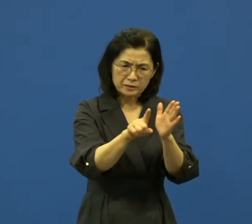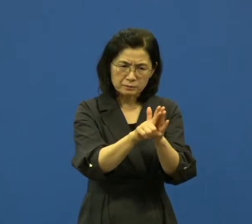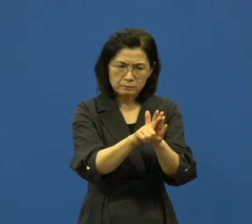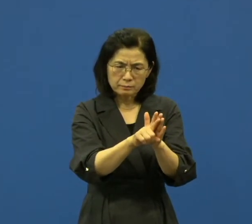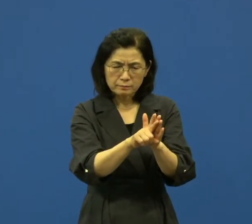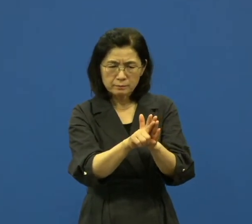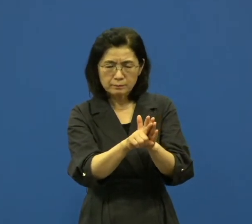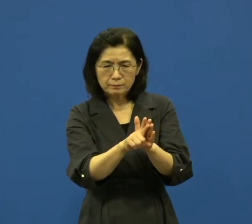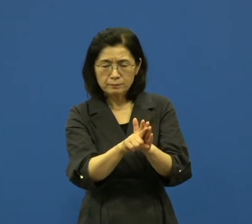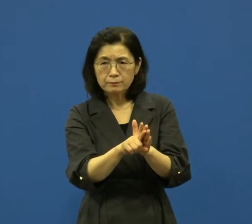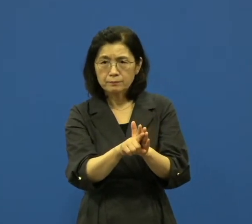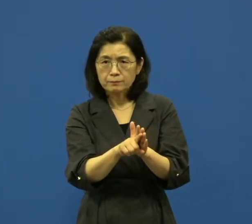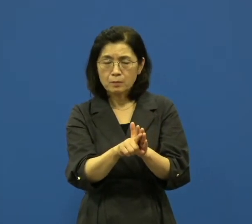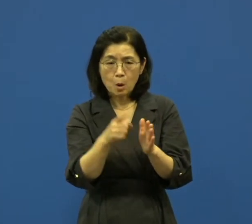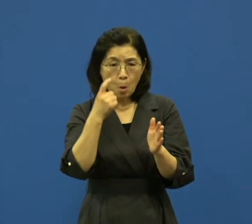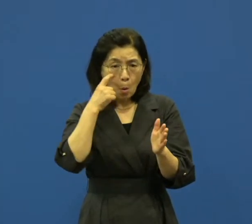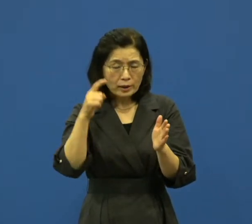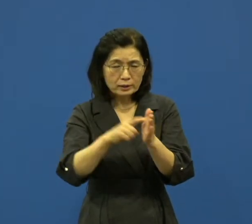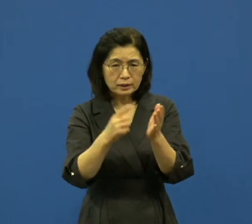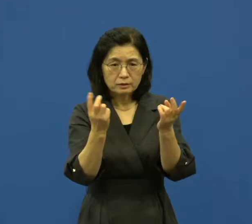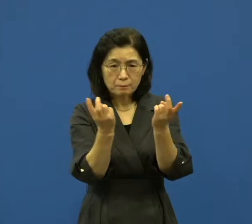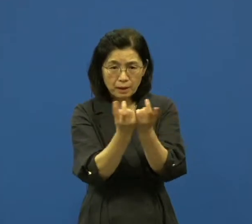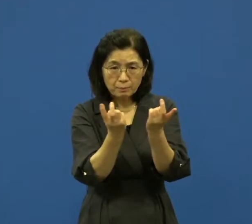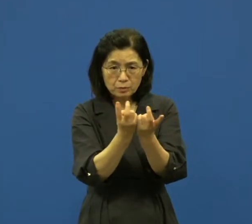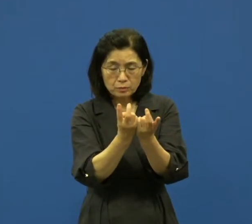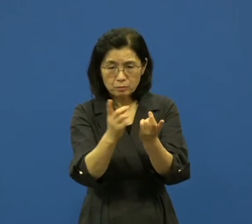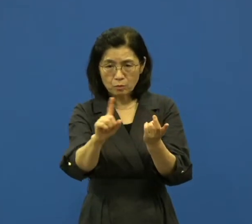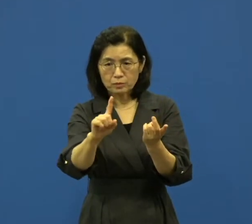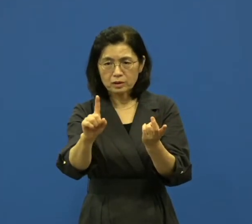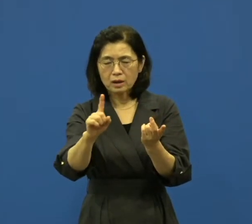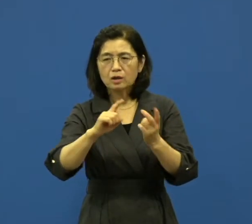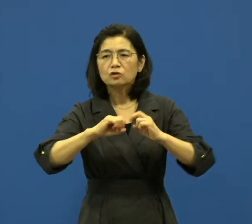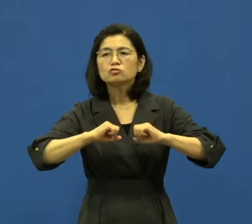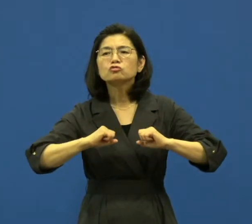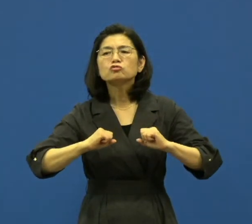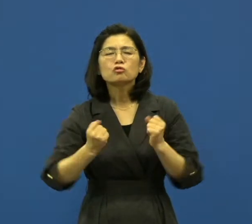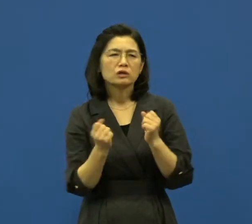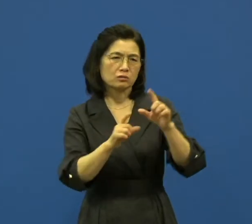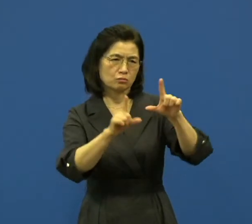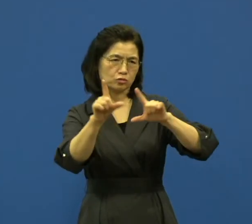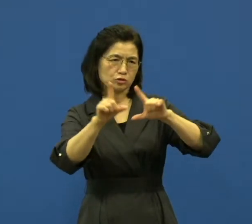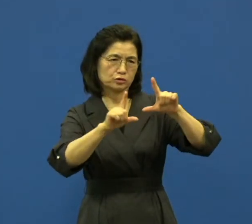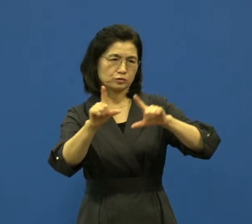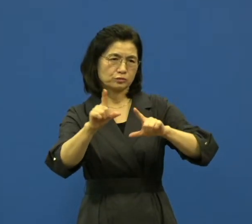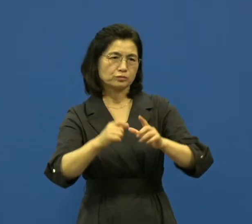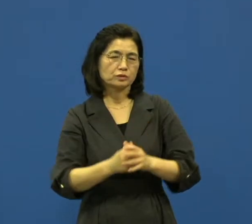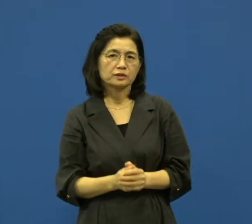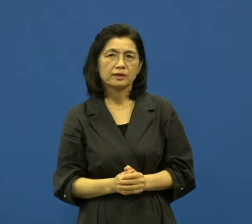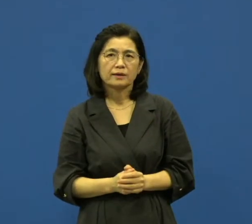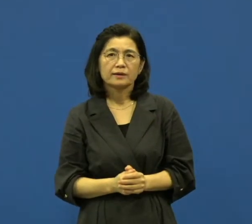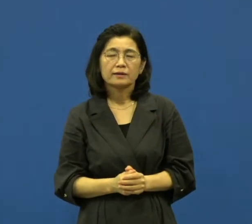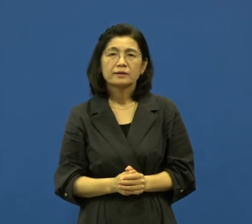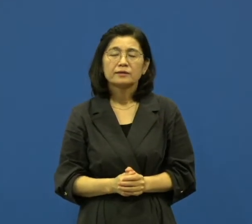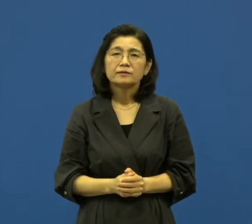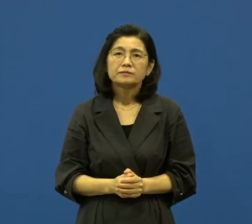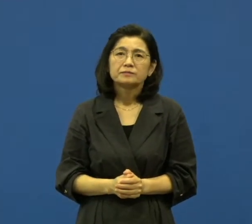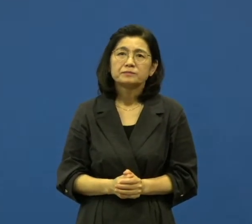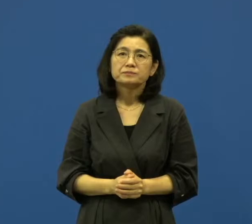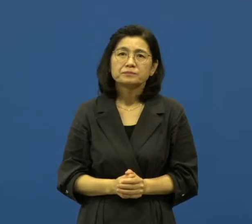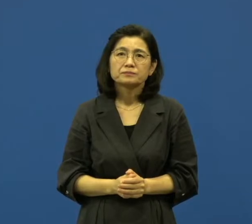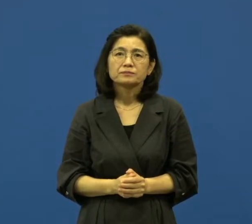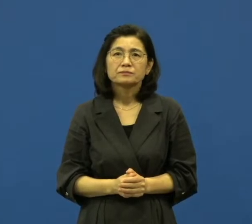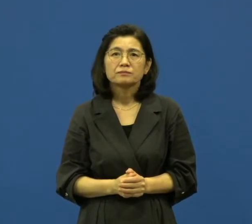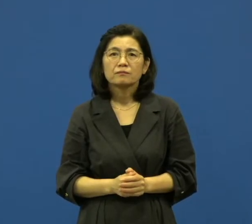때. 삭개오가 예수를 믿고 구원을 얻고 아브라함의 후손이 되었어요. 그런데 그의